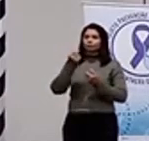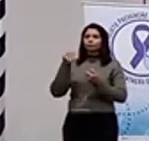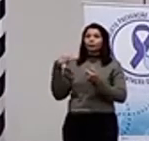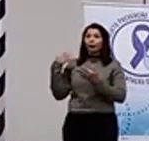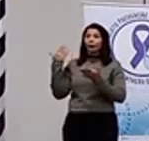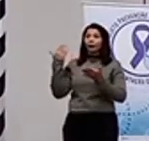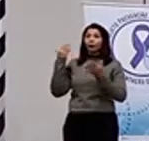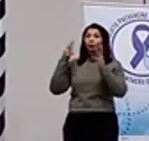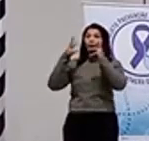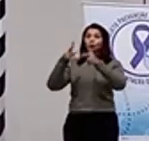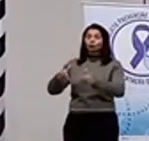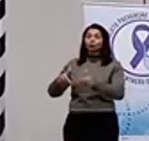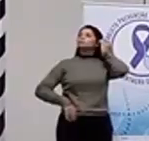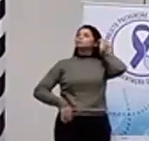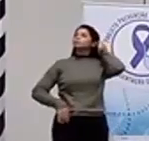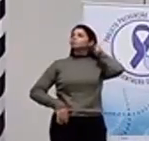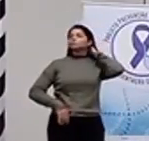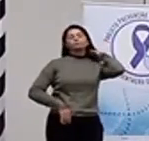ser barato ou vai ser caro?